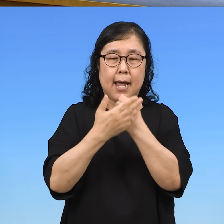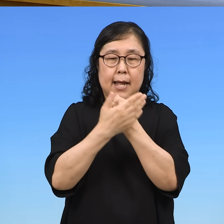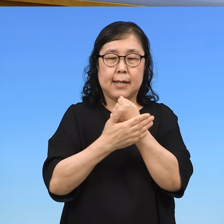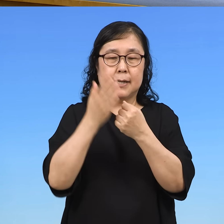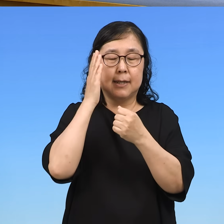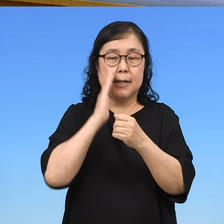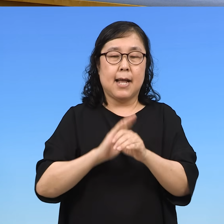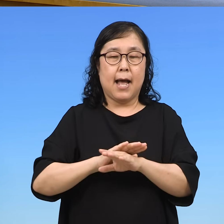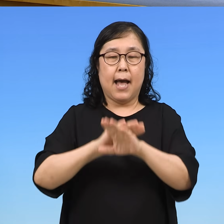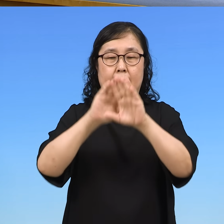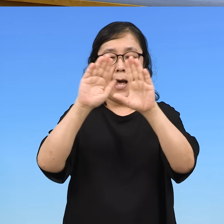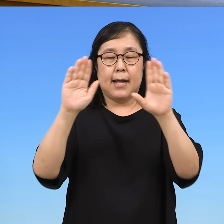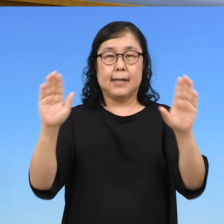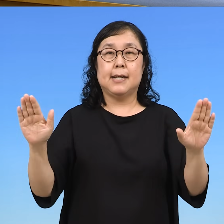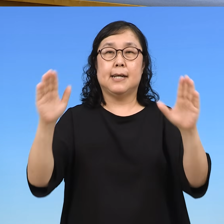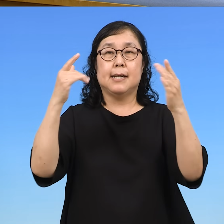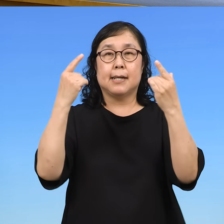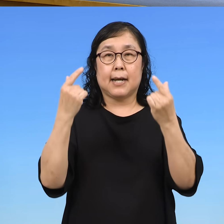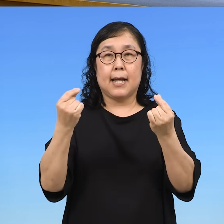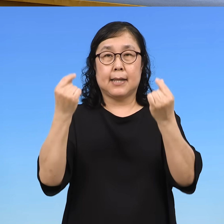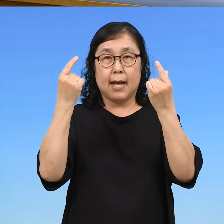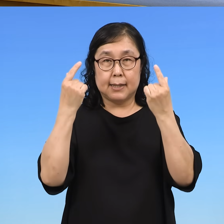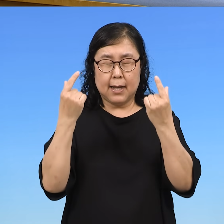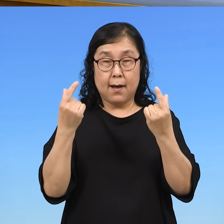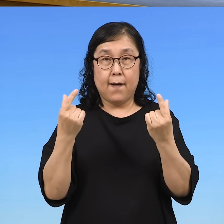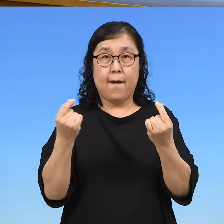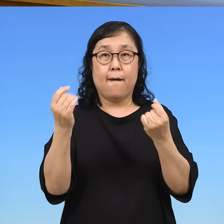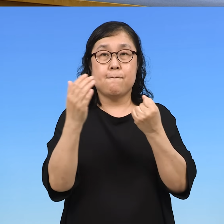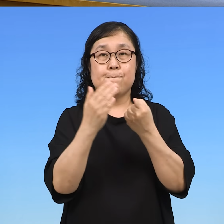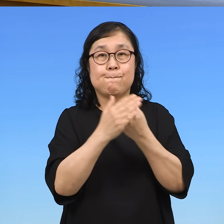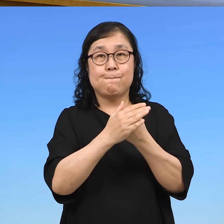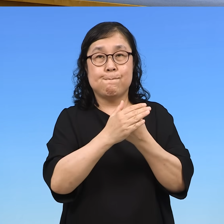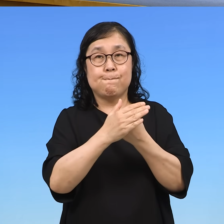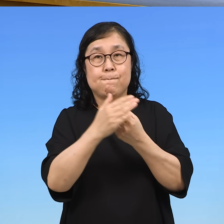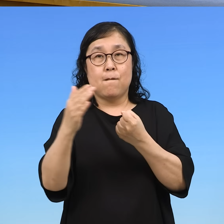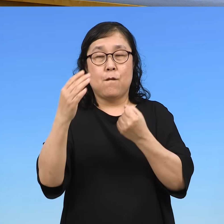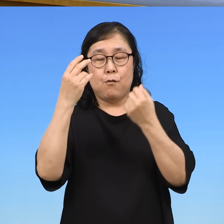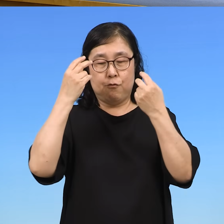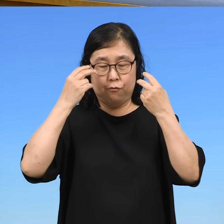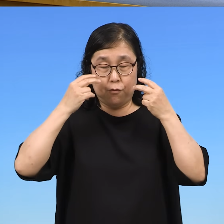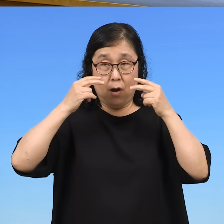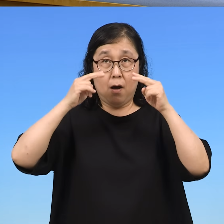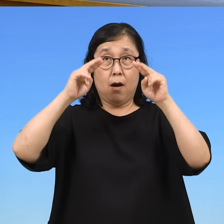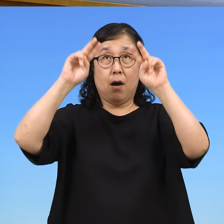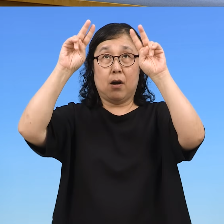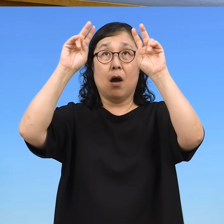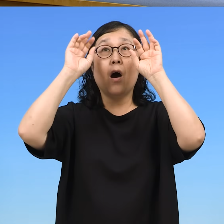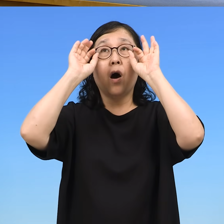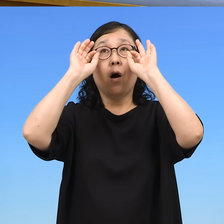스승의 은혜는 하늘 같아서